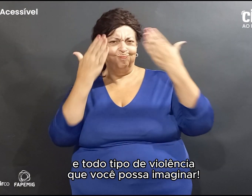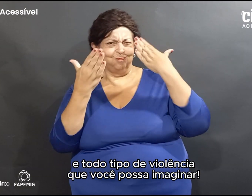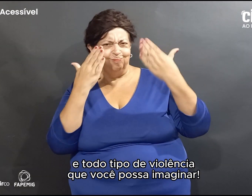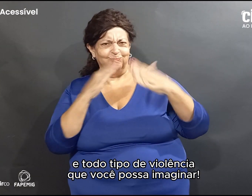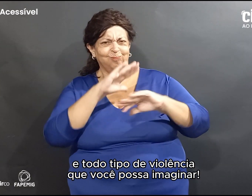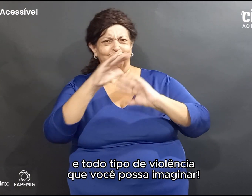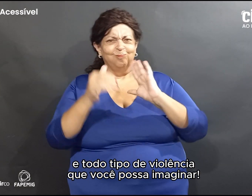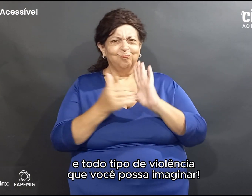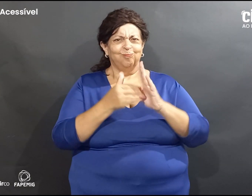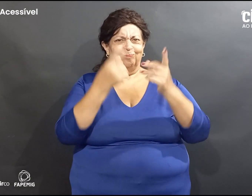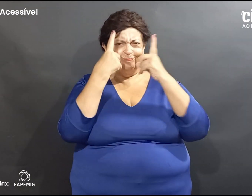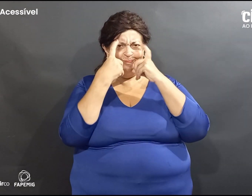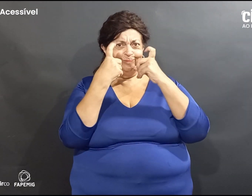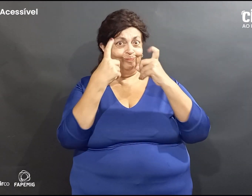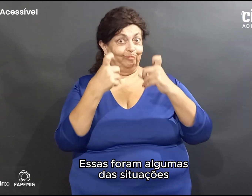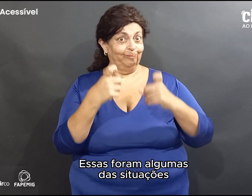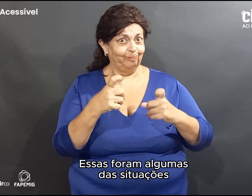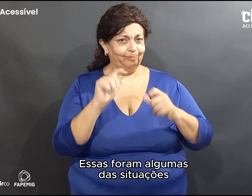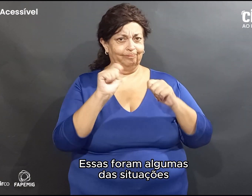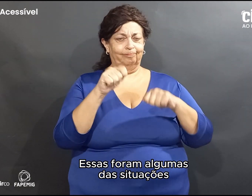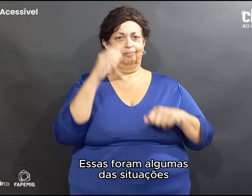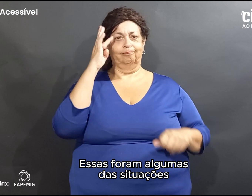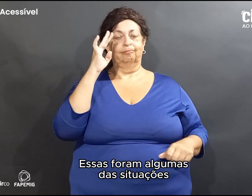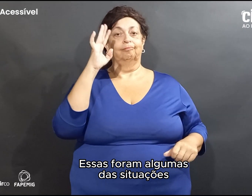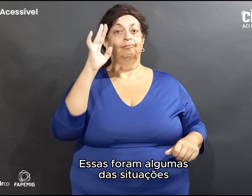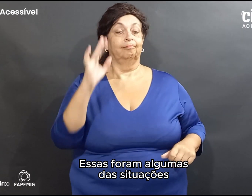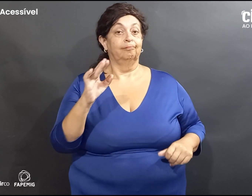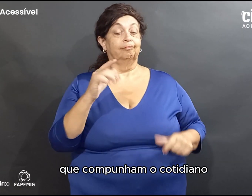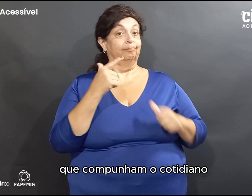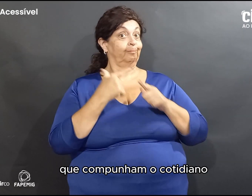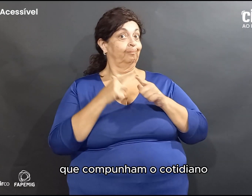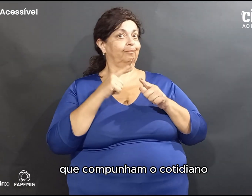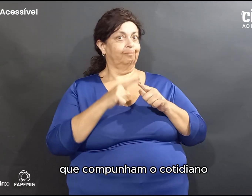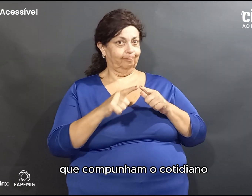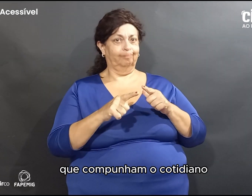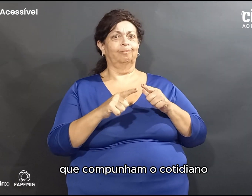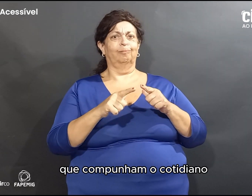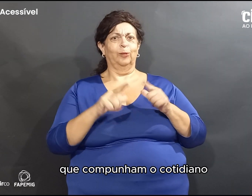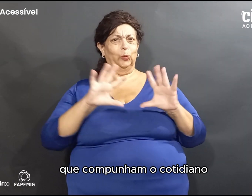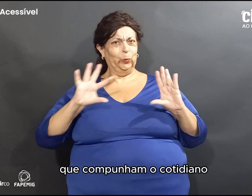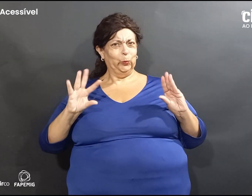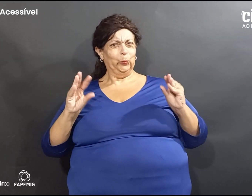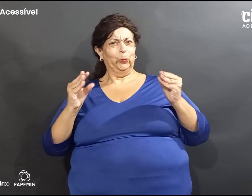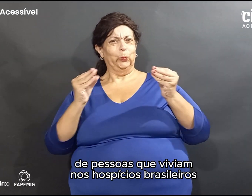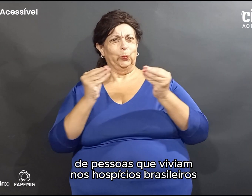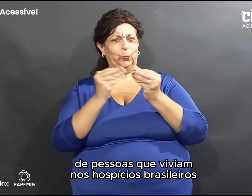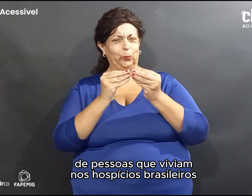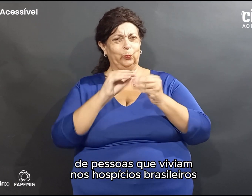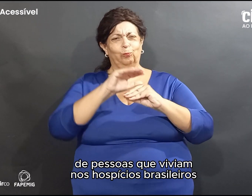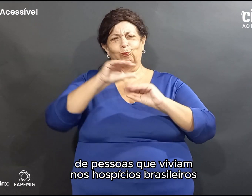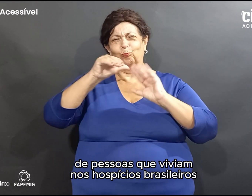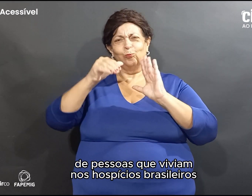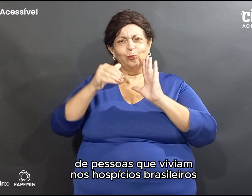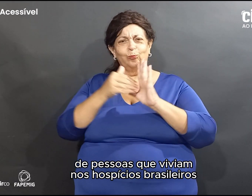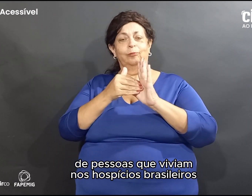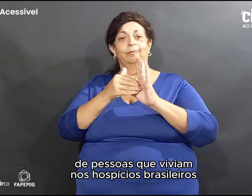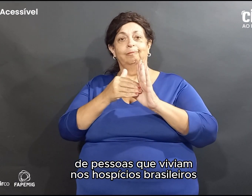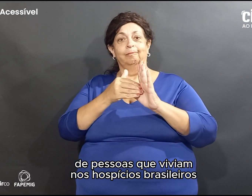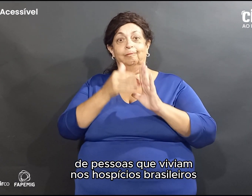você possa imaginar. Essas foram algumas das situações que compunham o cotidiano de pessoas que viviam nos hospícios